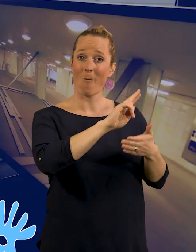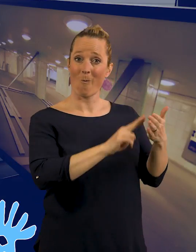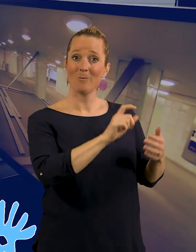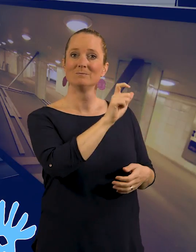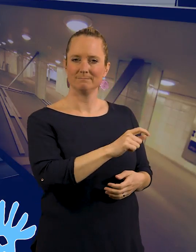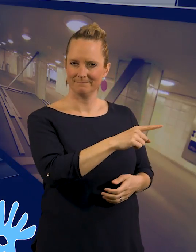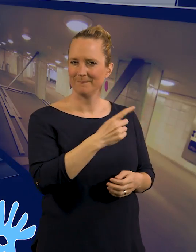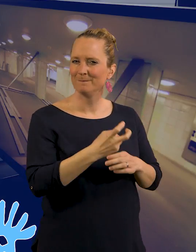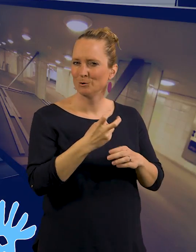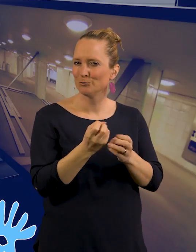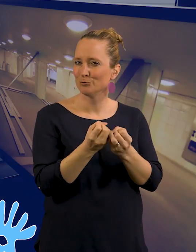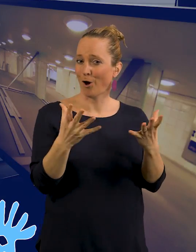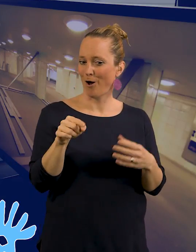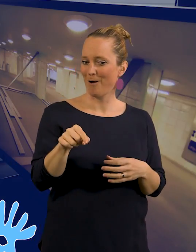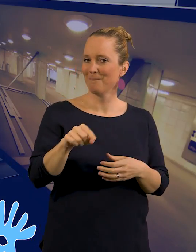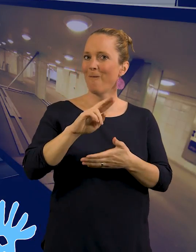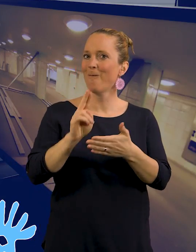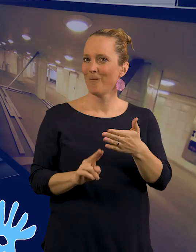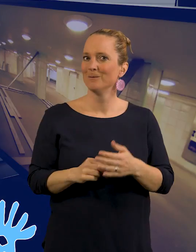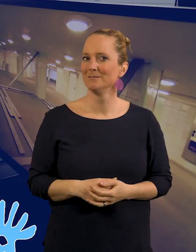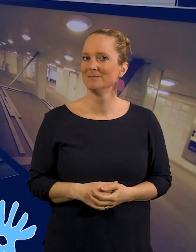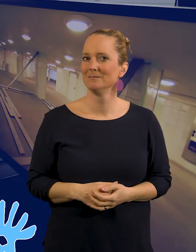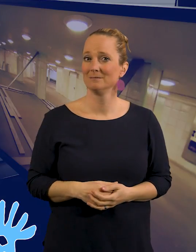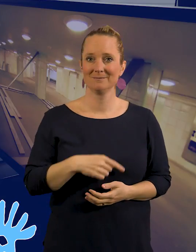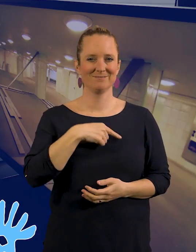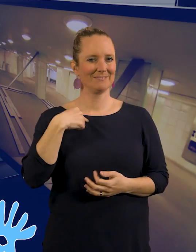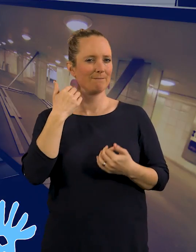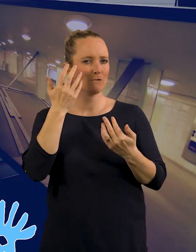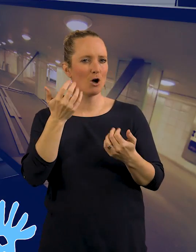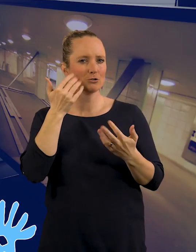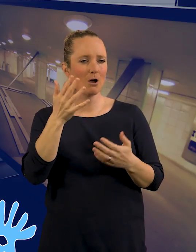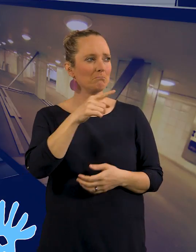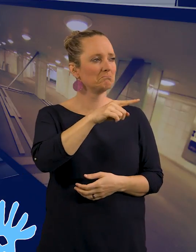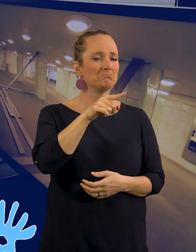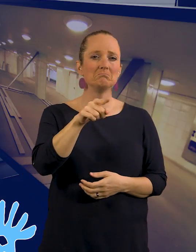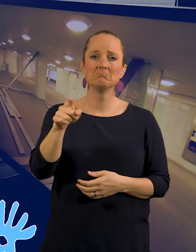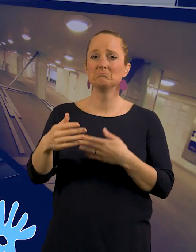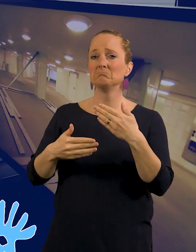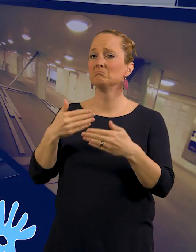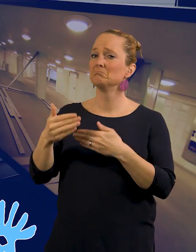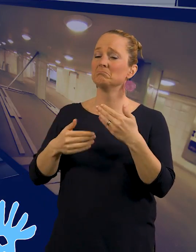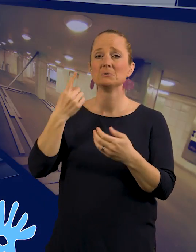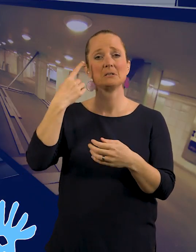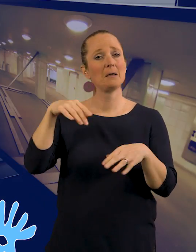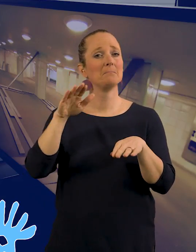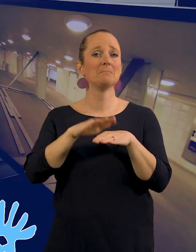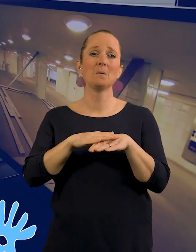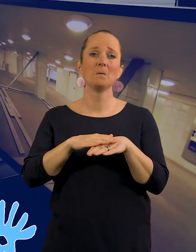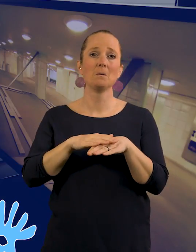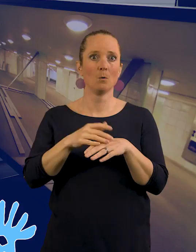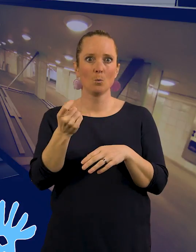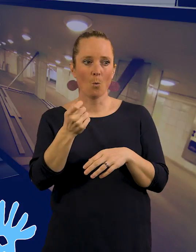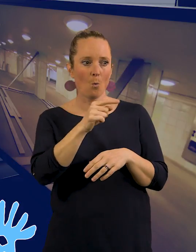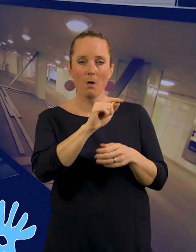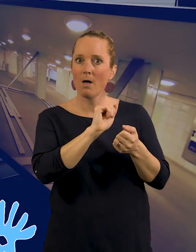Yukihiro Taguchi får de alldagligaste föremål och hemmiljöer att bli högst aktiva, oftast när ingen ser på.